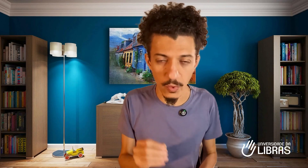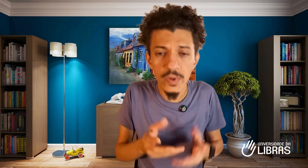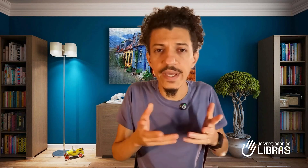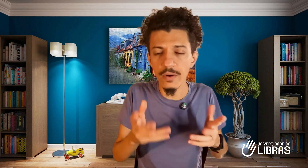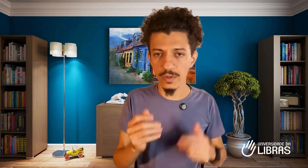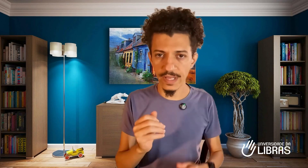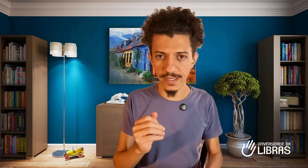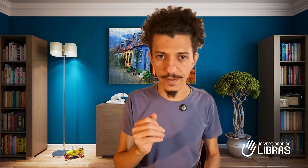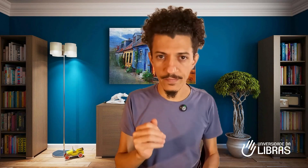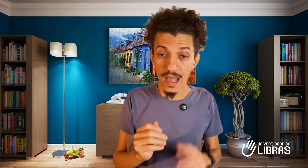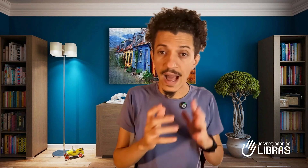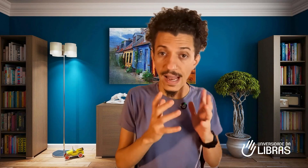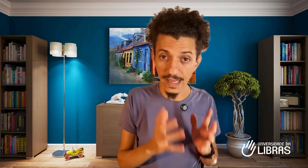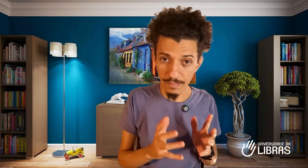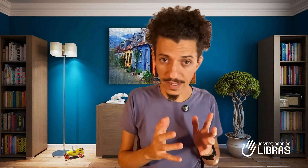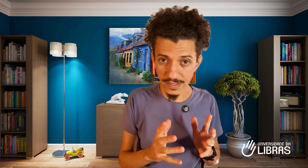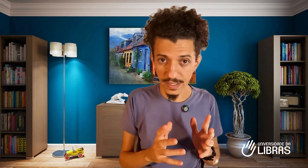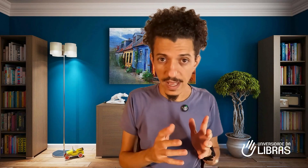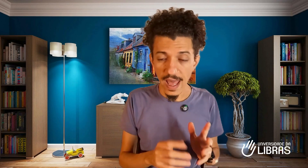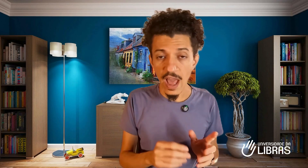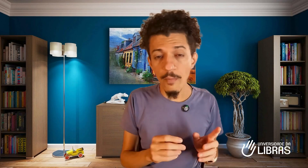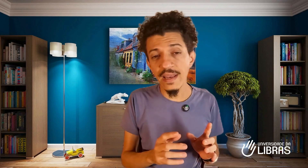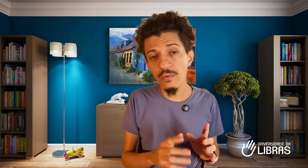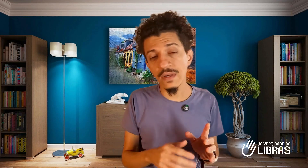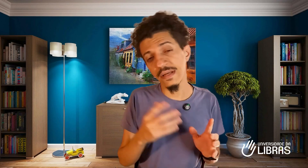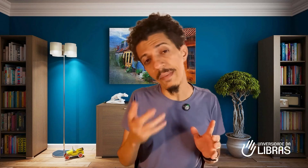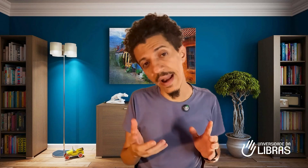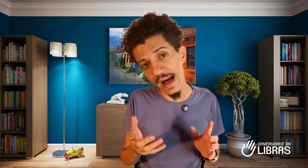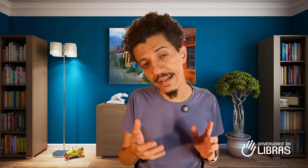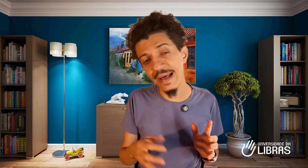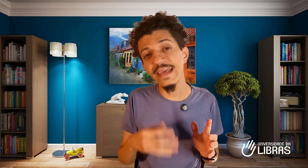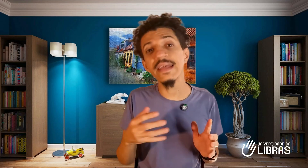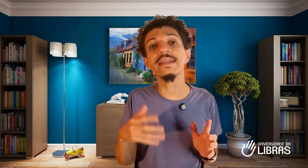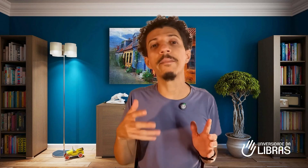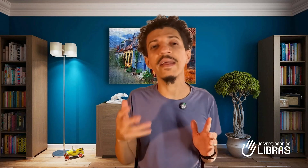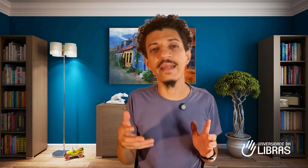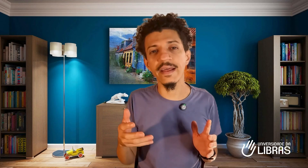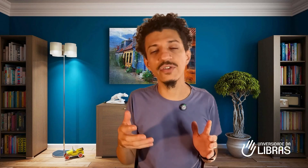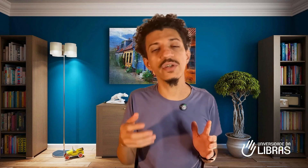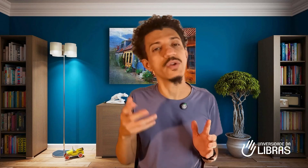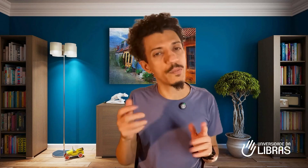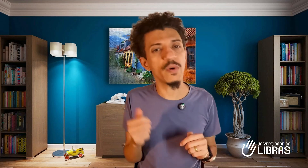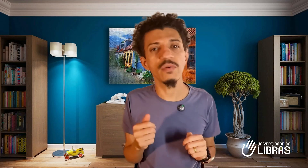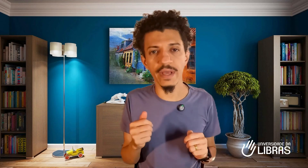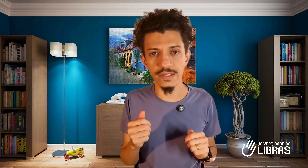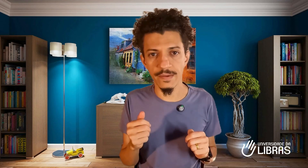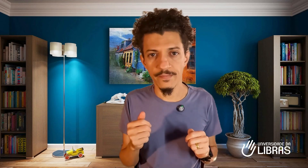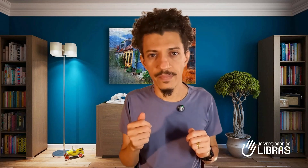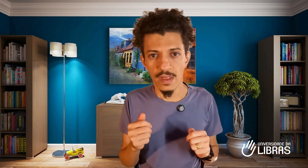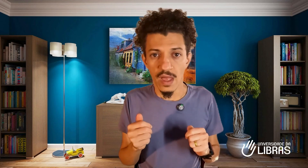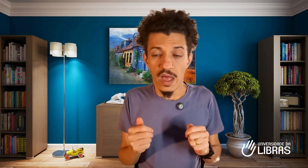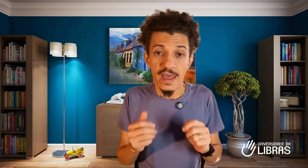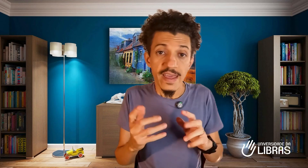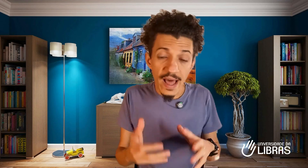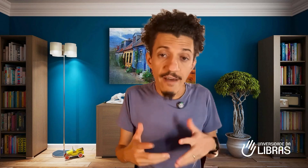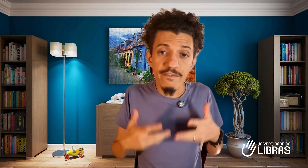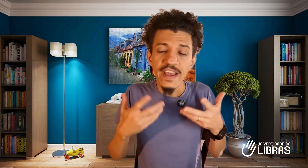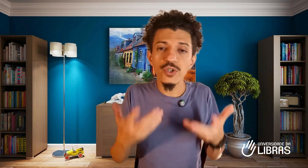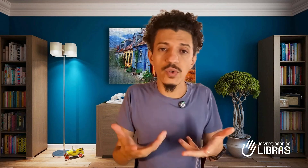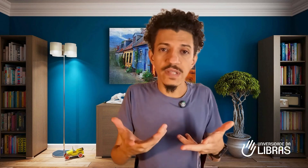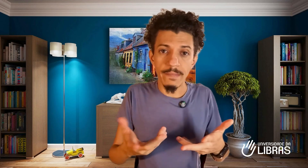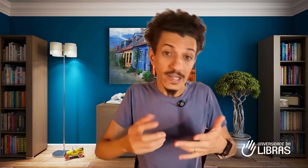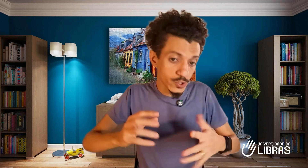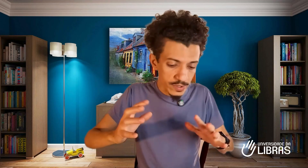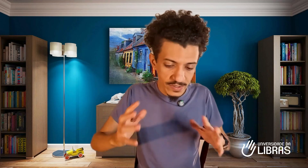prática. O que acontece? A Libras é uma língua separada e independente do português. E ela